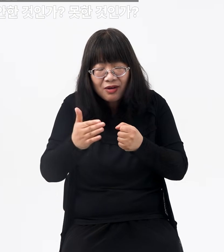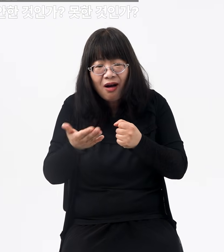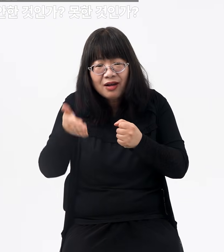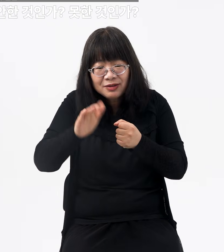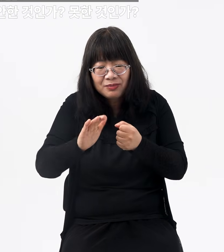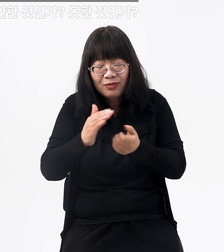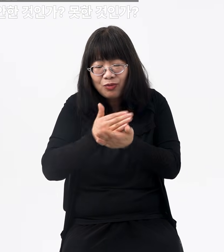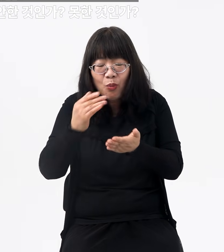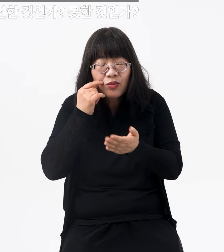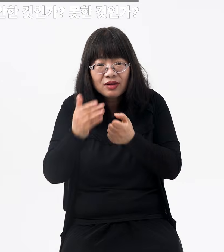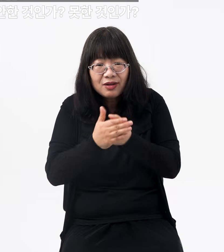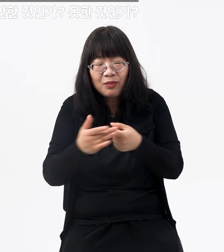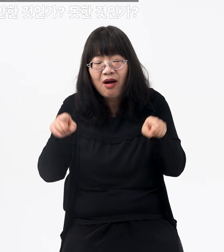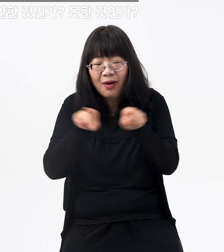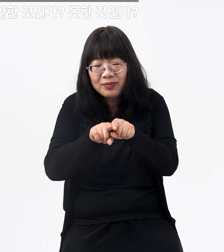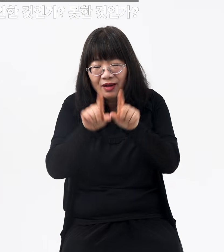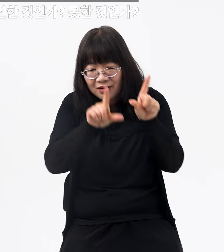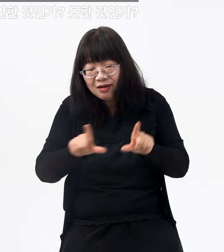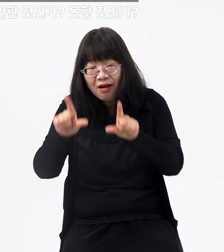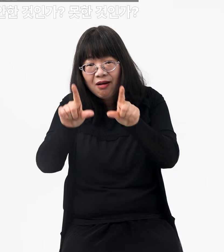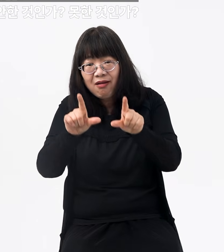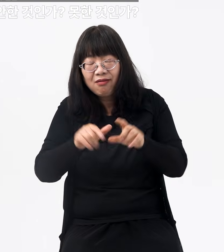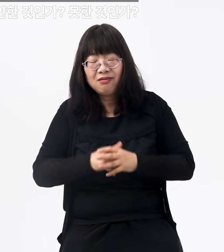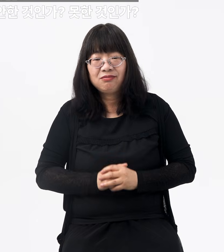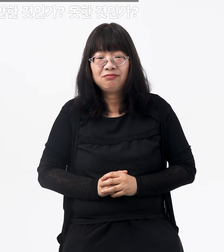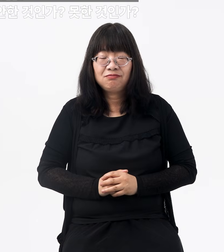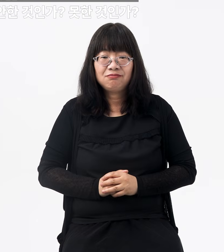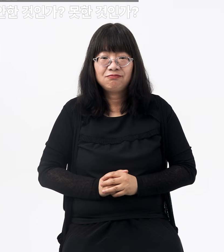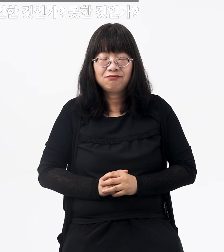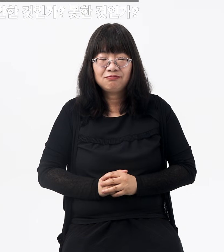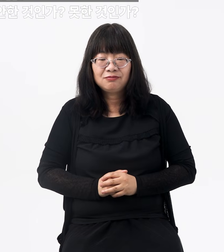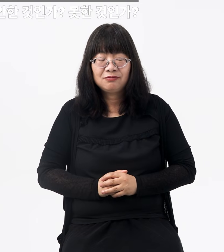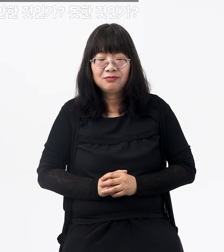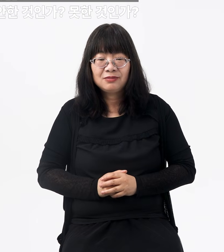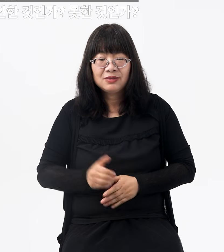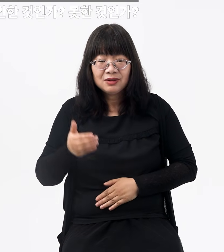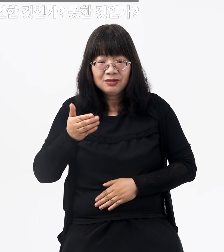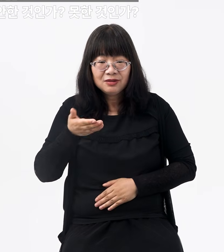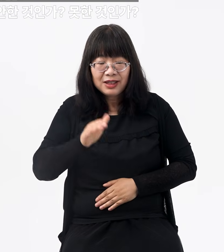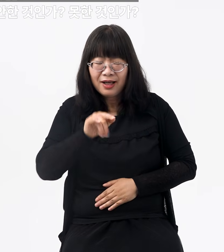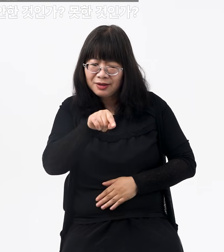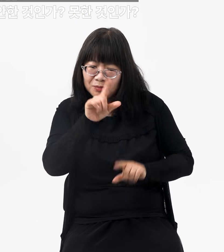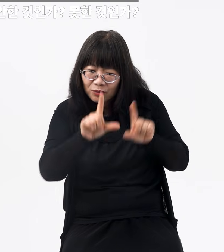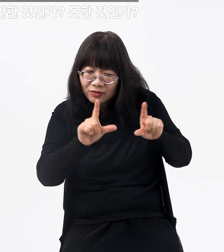같이 사는 거예요. 근데 이거는 하나님의 원초적 명령이